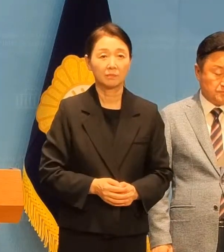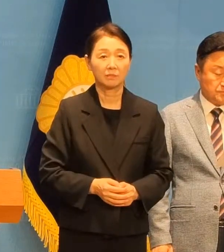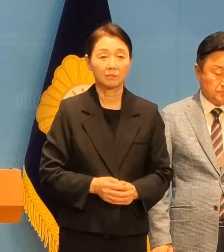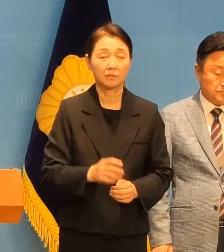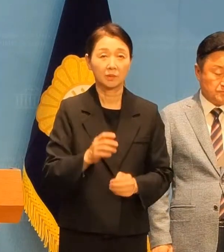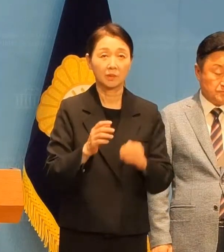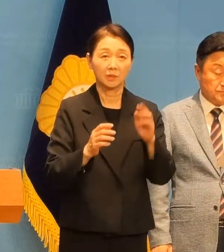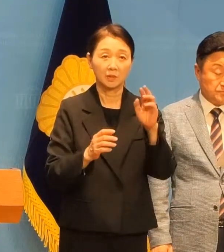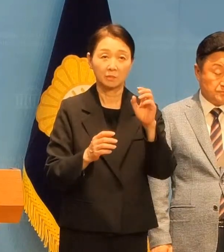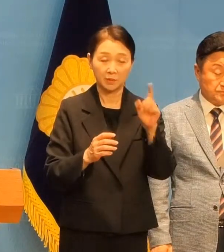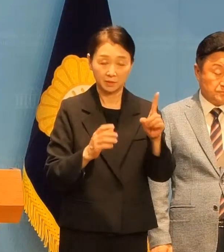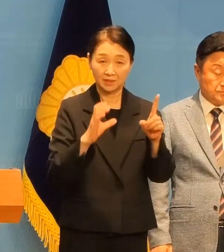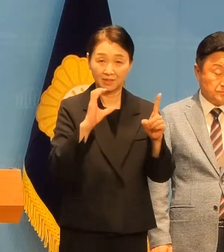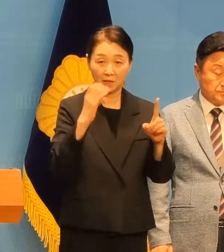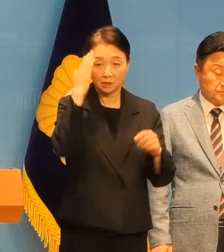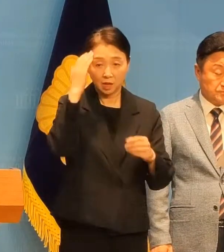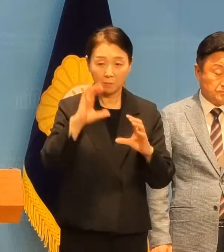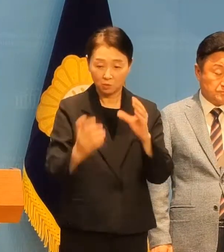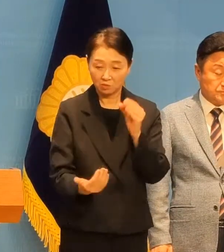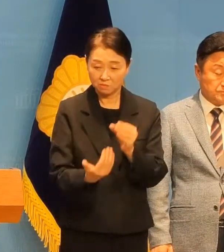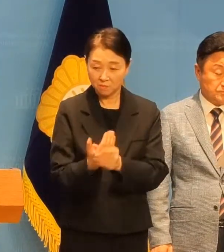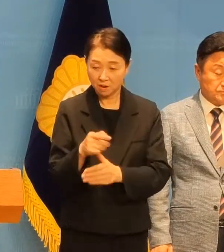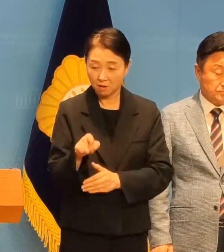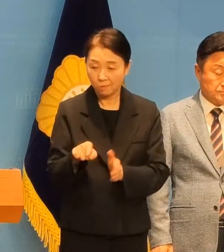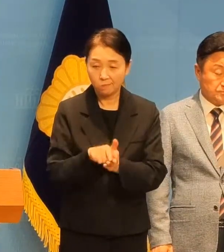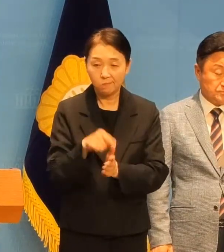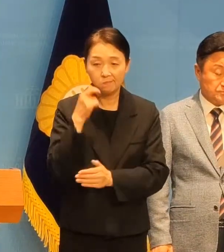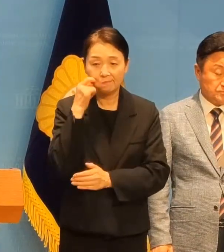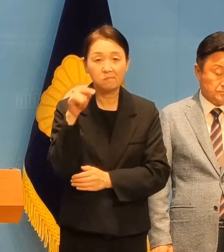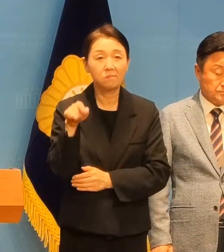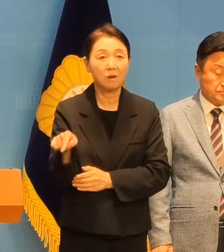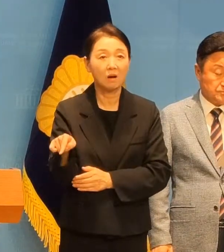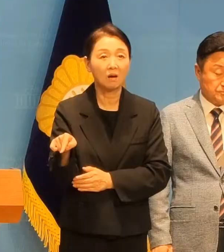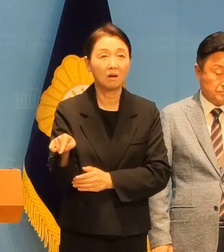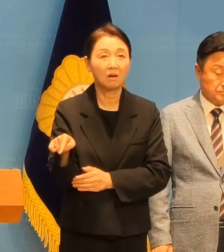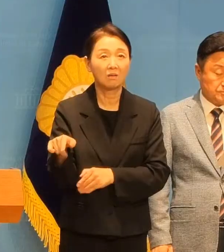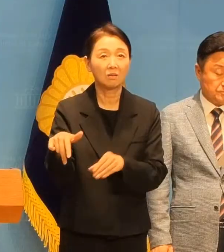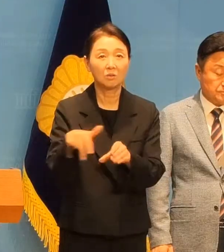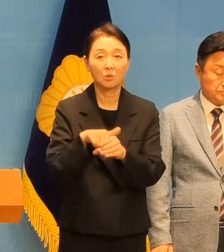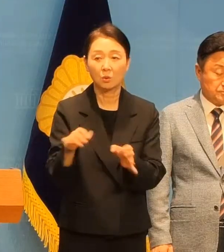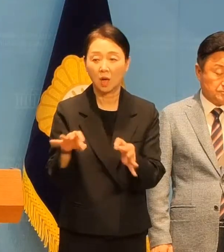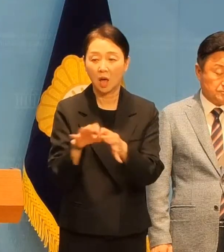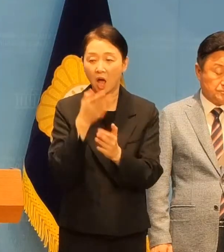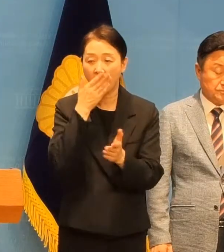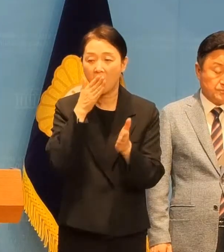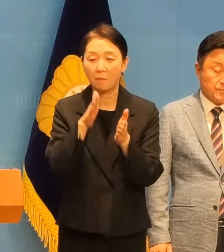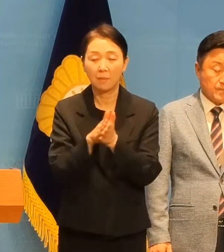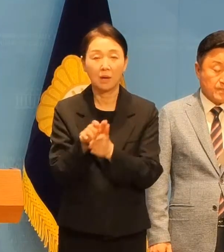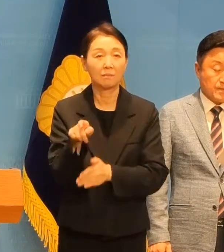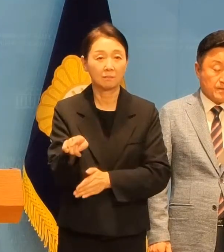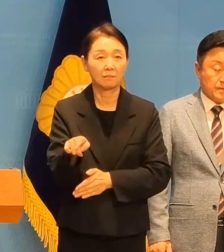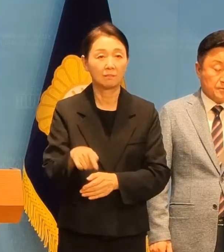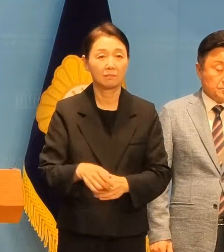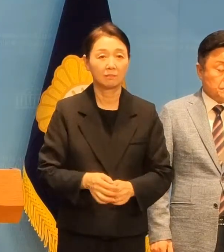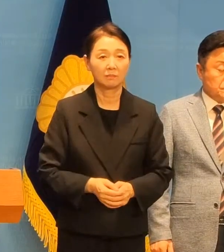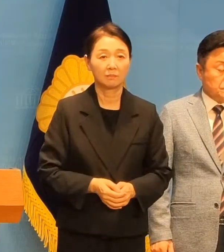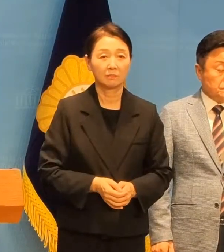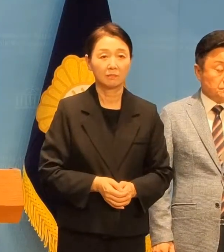21세기 대한민국에서 일어난 일이라고 도저히 믿기 어려운 초대형 정교유착 게이트가